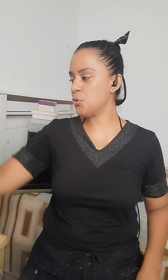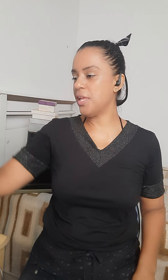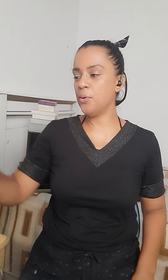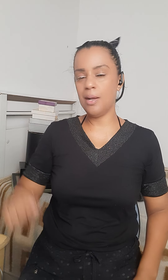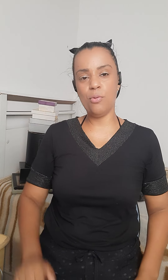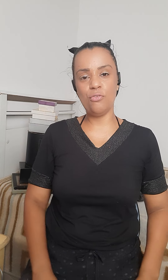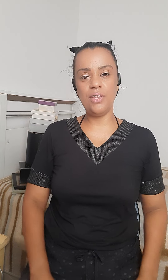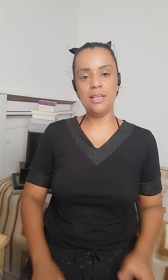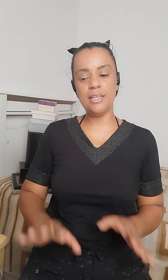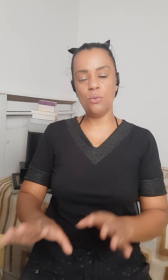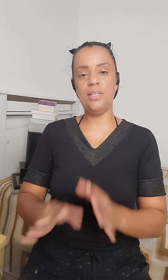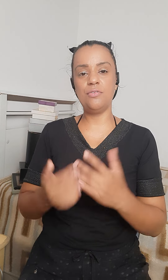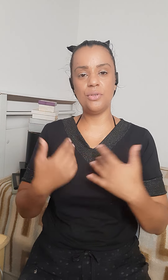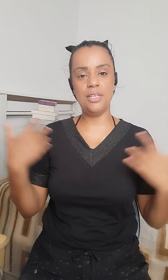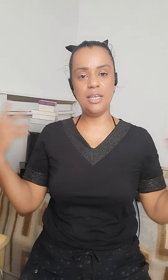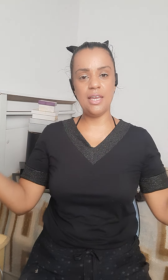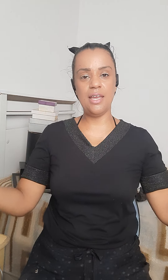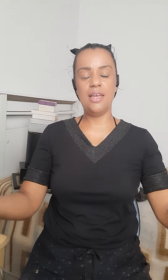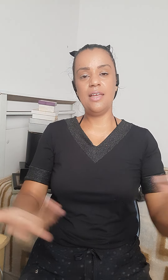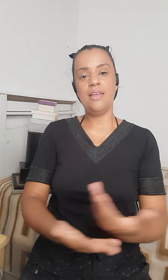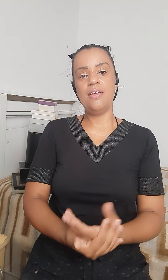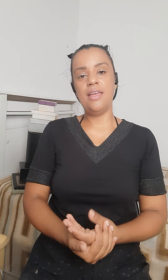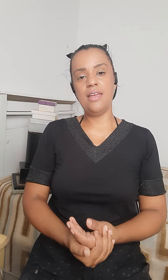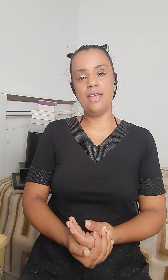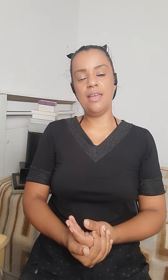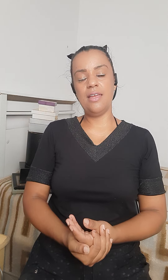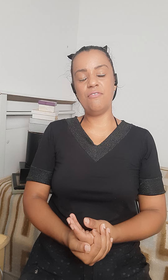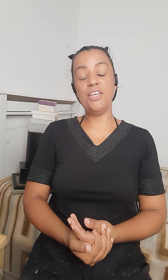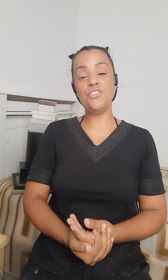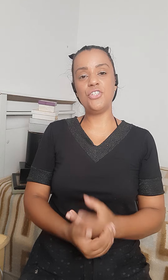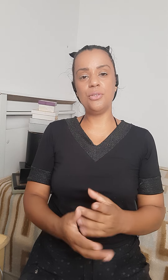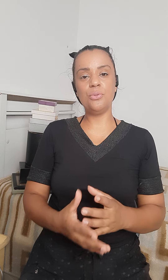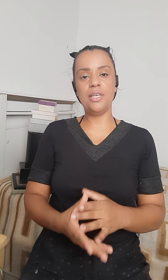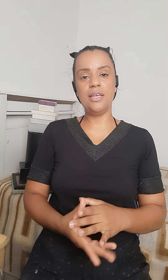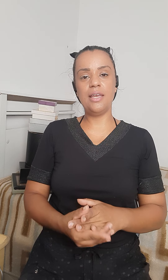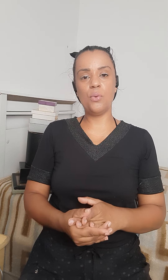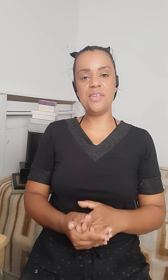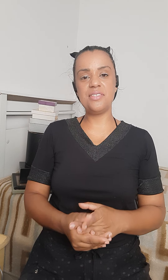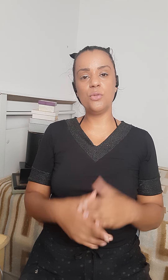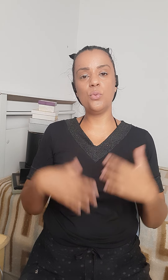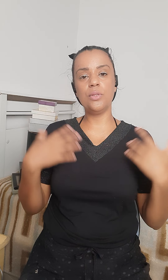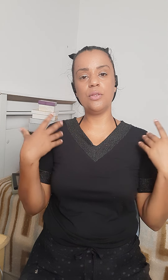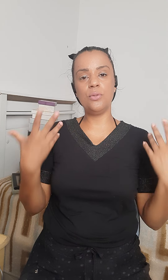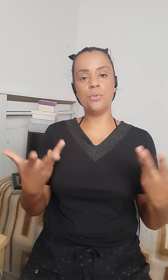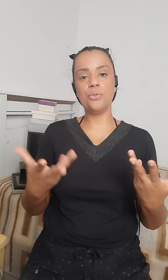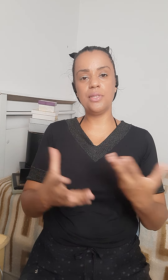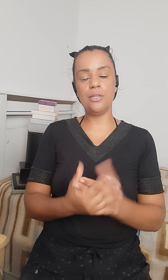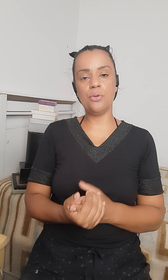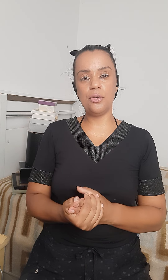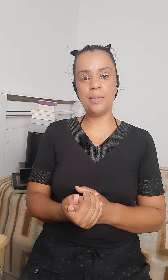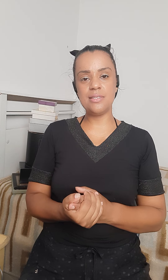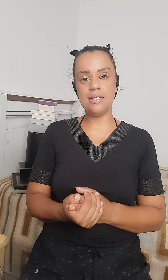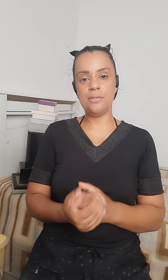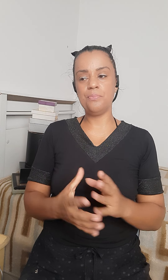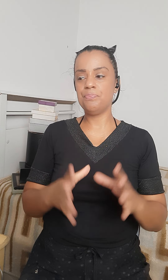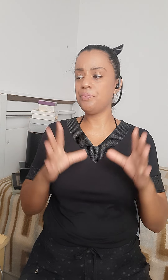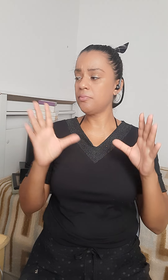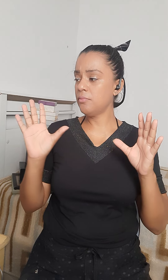dicionário Capovilla, que é um livro que é vendido, né? É conhecido em todo o território brasileiro.